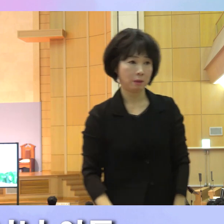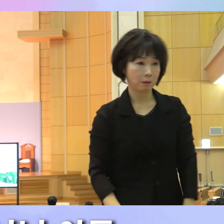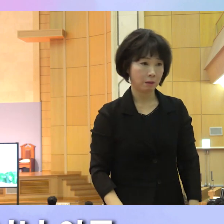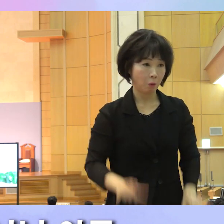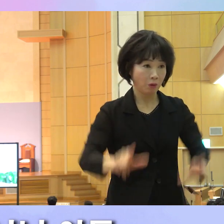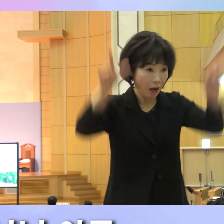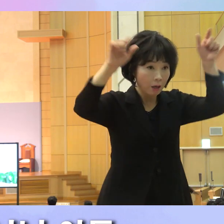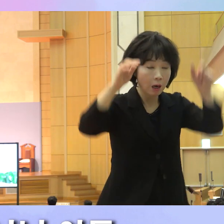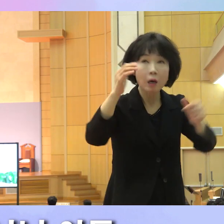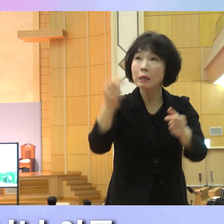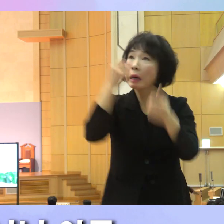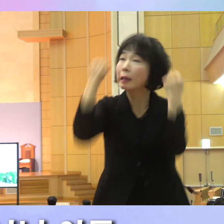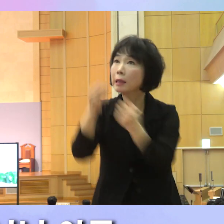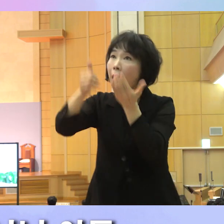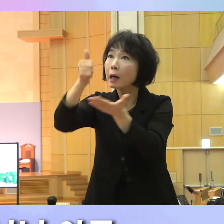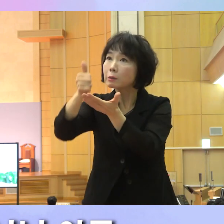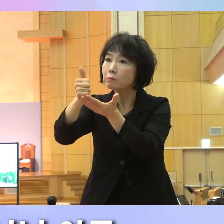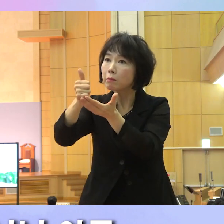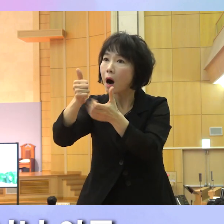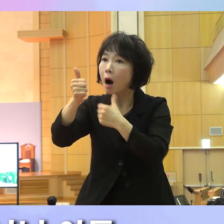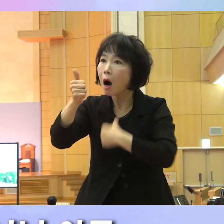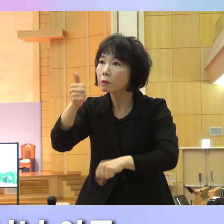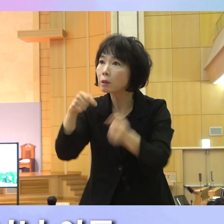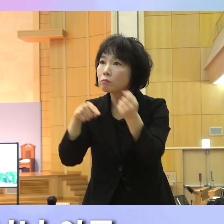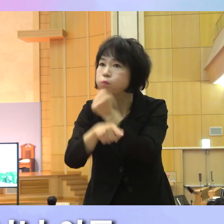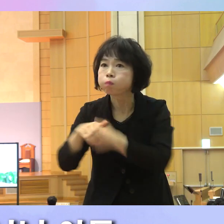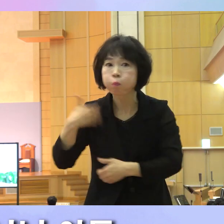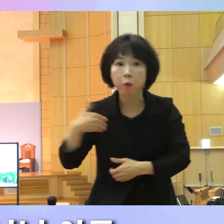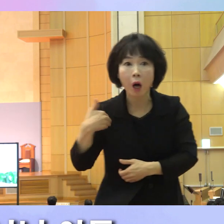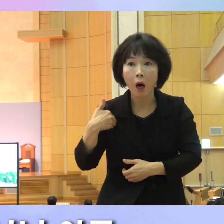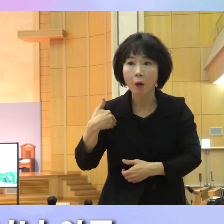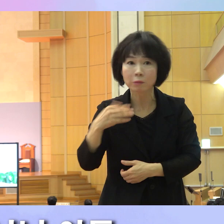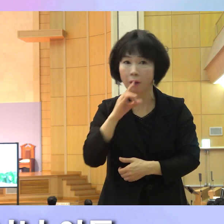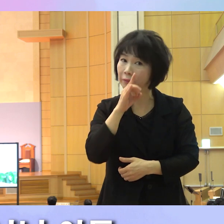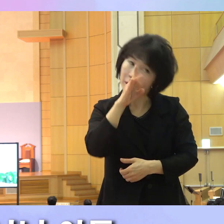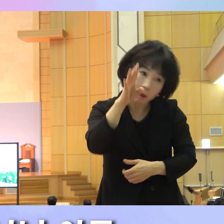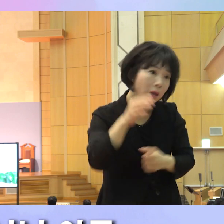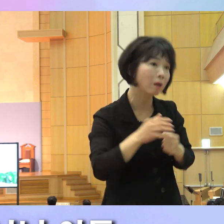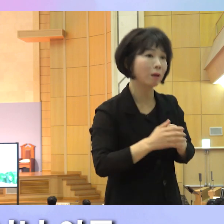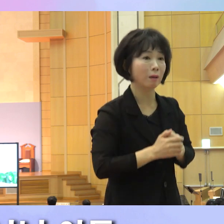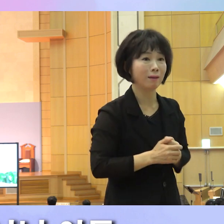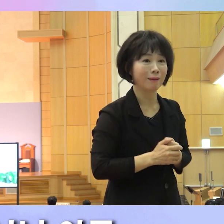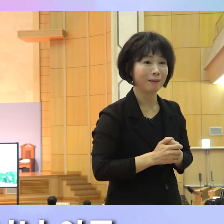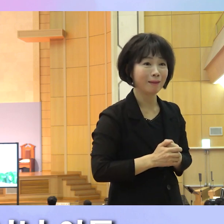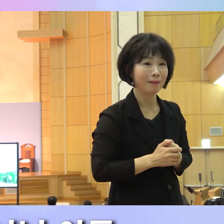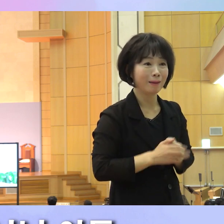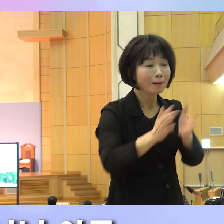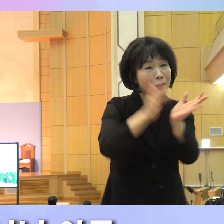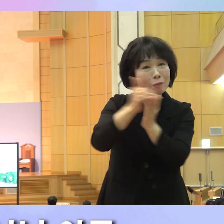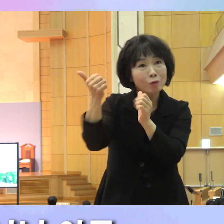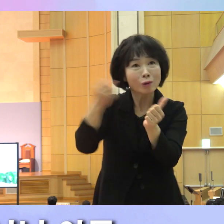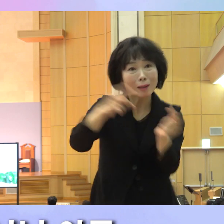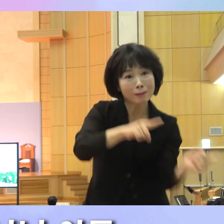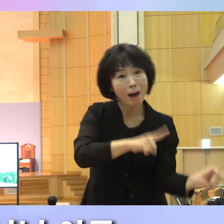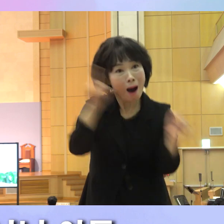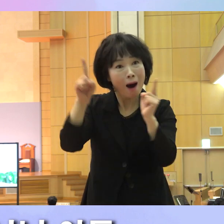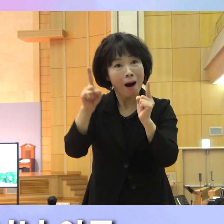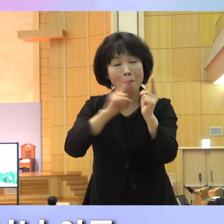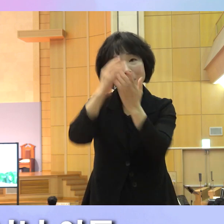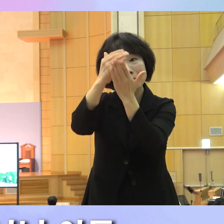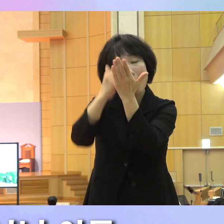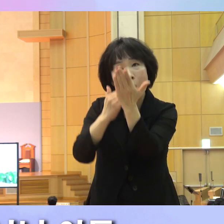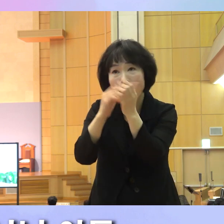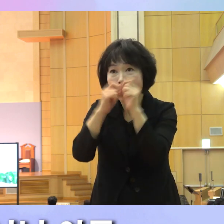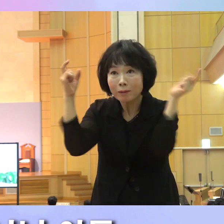살아계신 하나님이라고 하는 이 의미를 깨닫지 못하게 되면, 소위 예수님이 죽었다가 살아난 이 진리의 말씀을 깨닫지 못하게